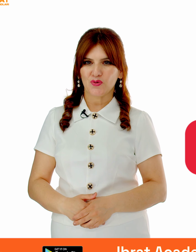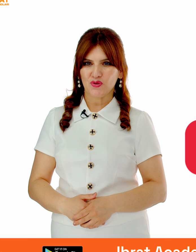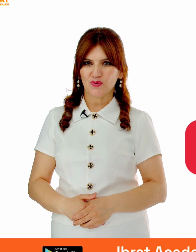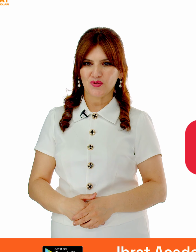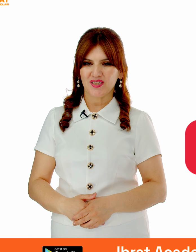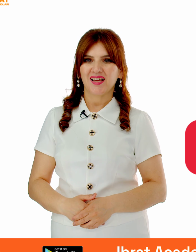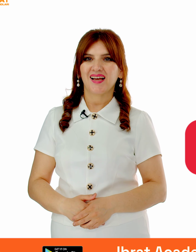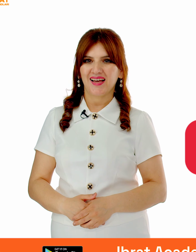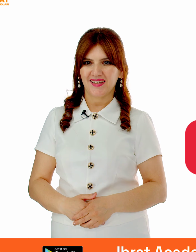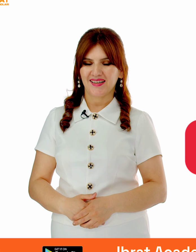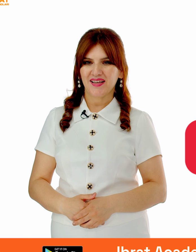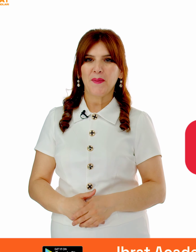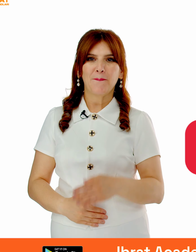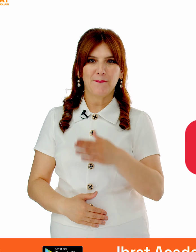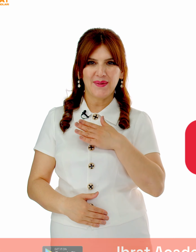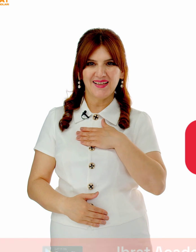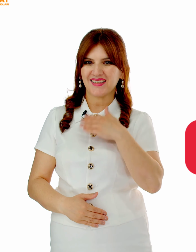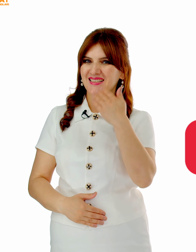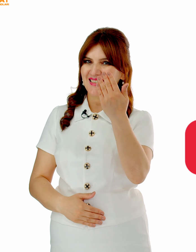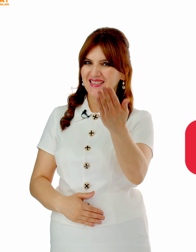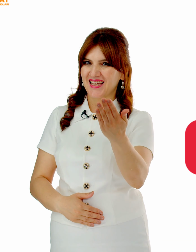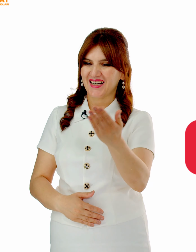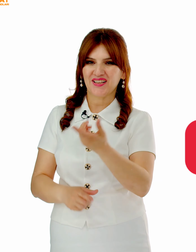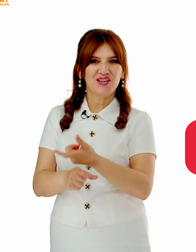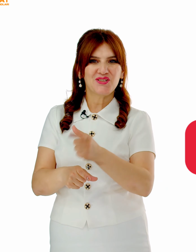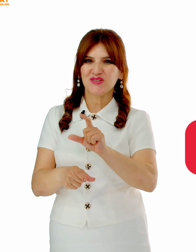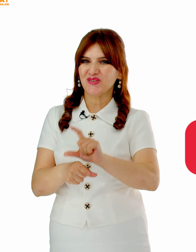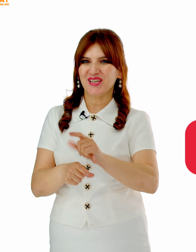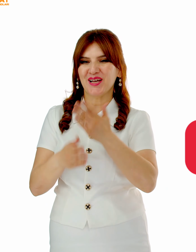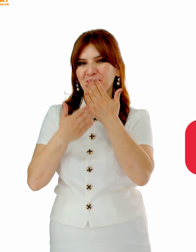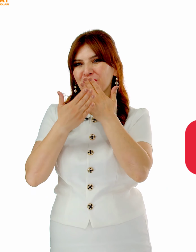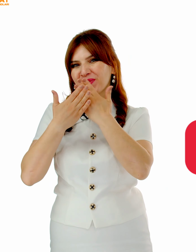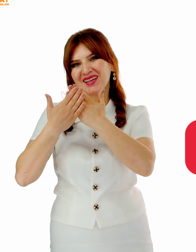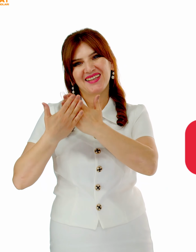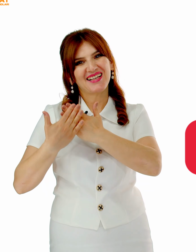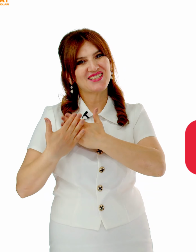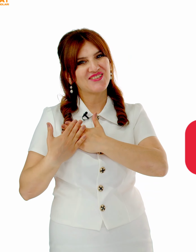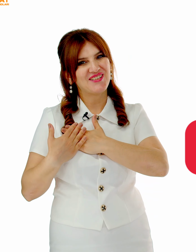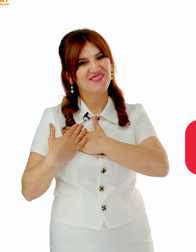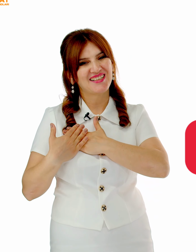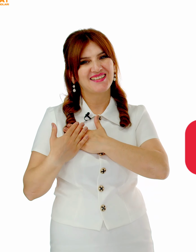ko'rishguncha, xayr. Men sizlarni juda ham yaxshi ko'raman.